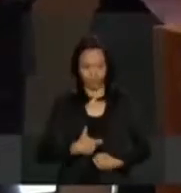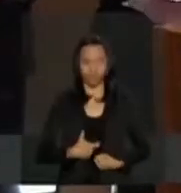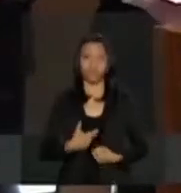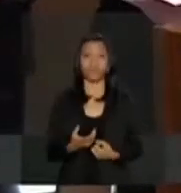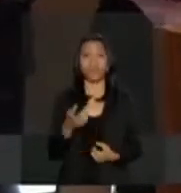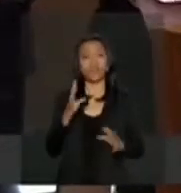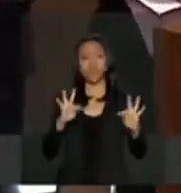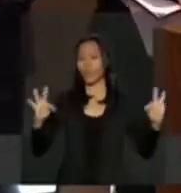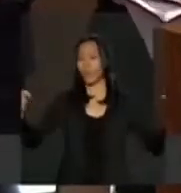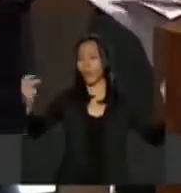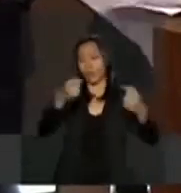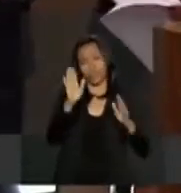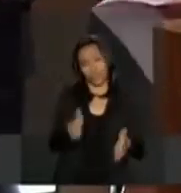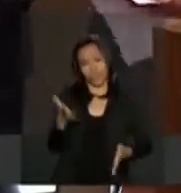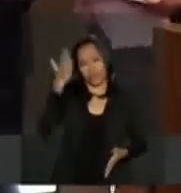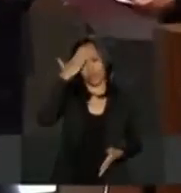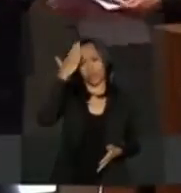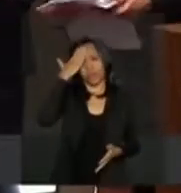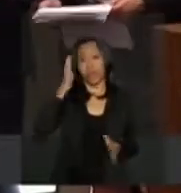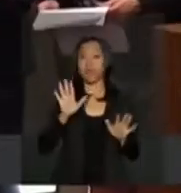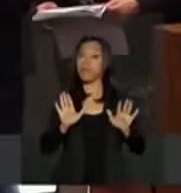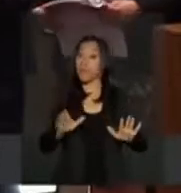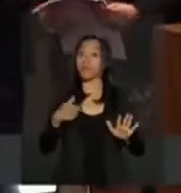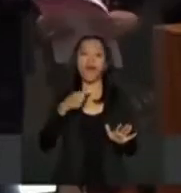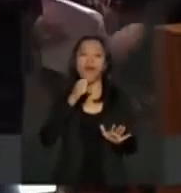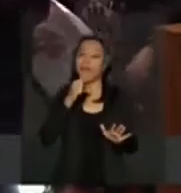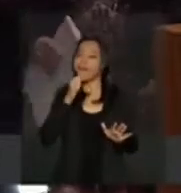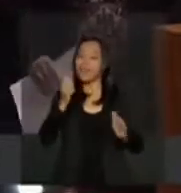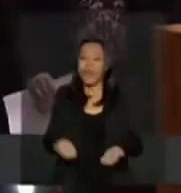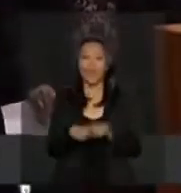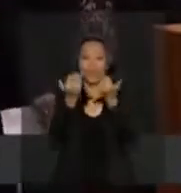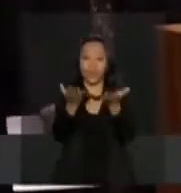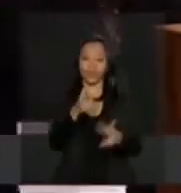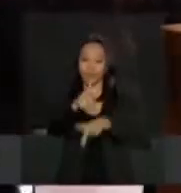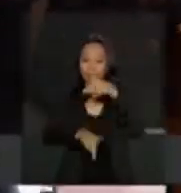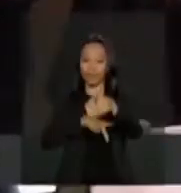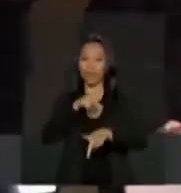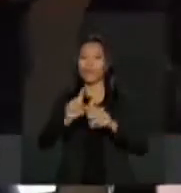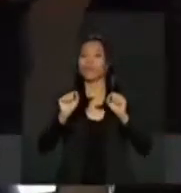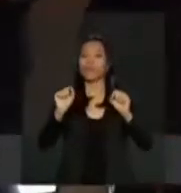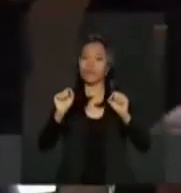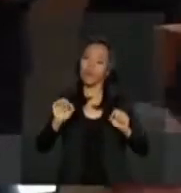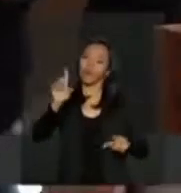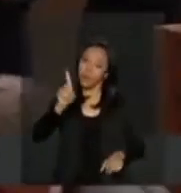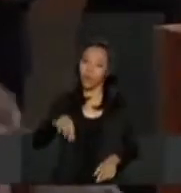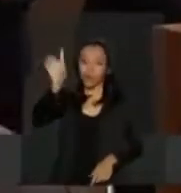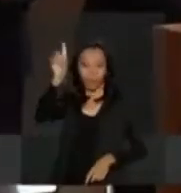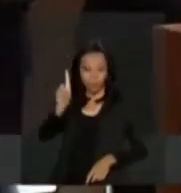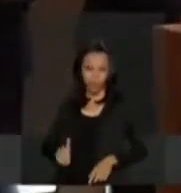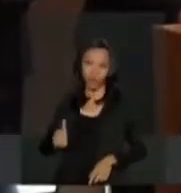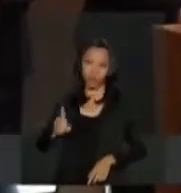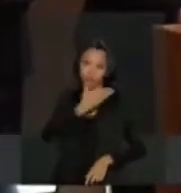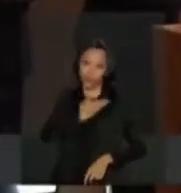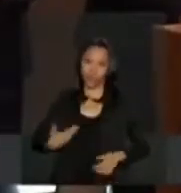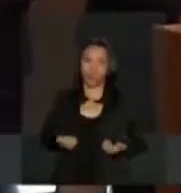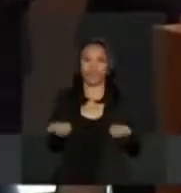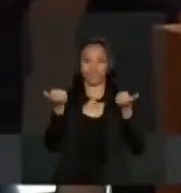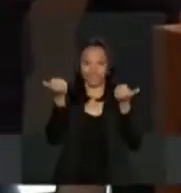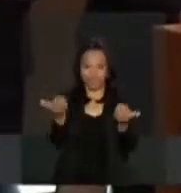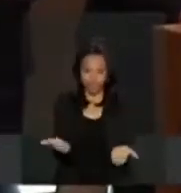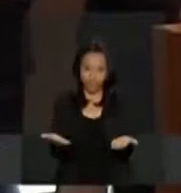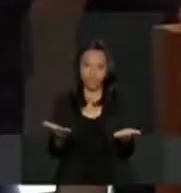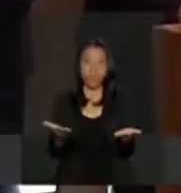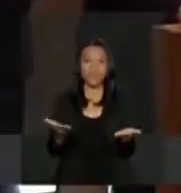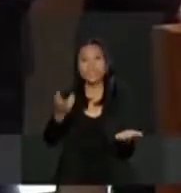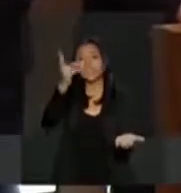Todos sabemos disso, mas ainda não conseguimos oferecer à população o que lhe cabe, por dever do Estado.